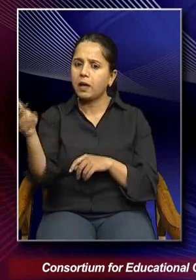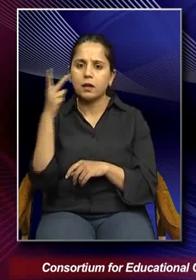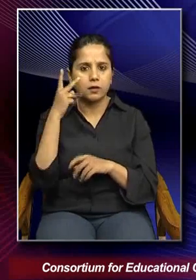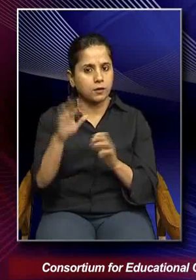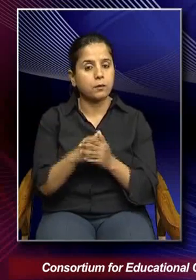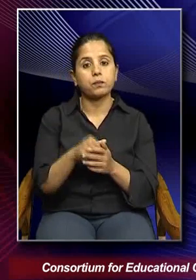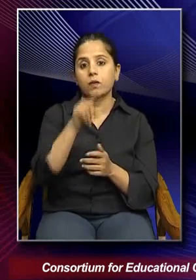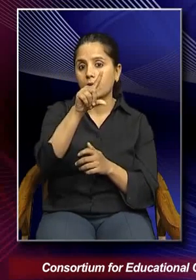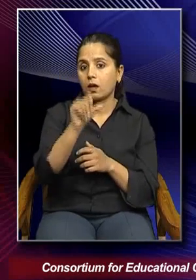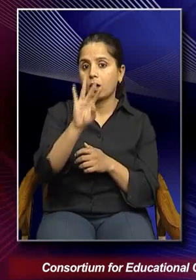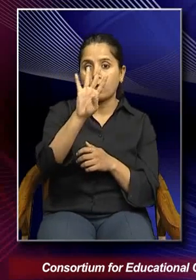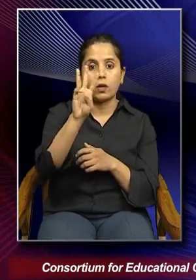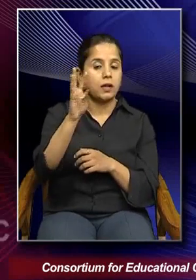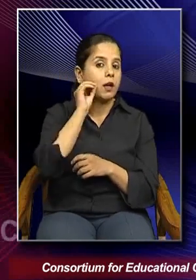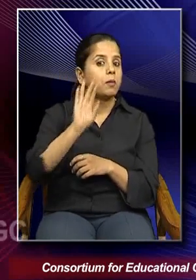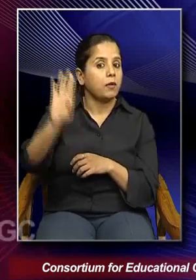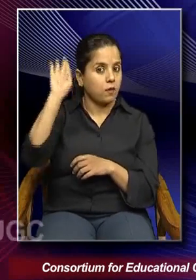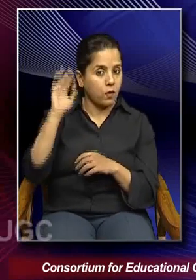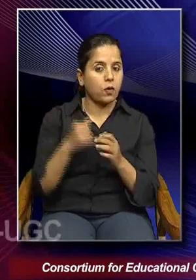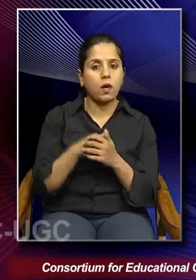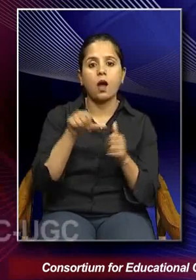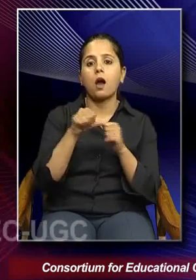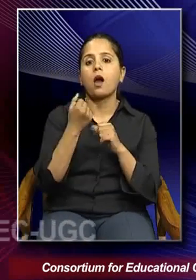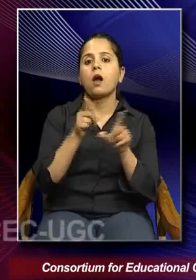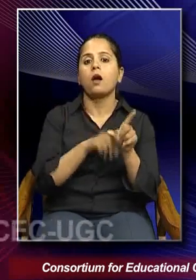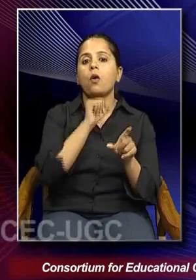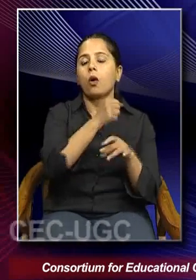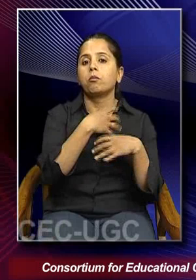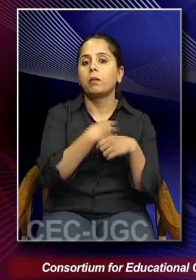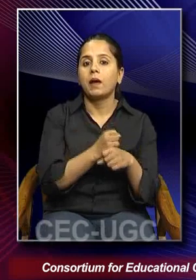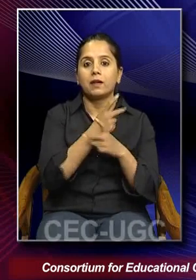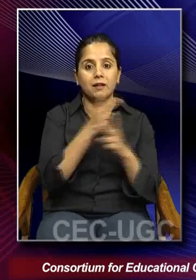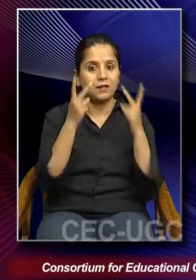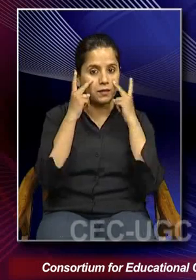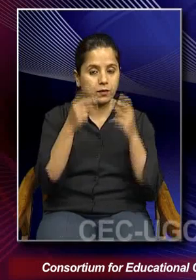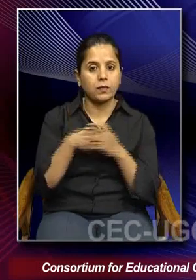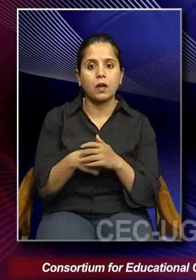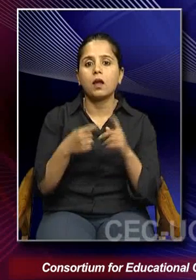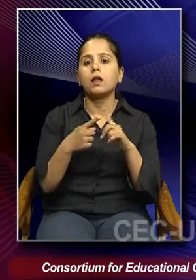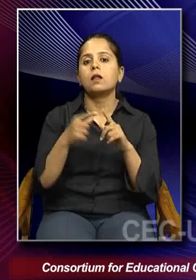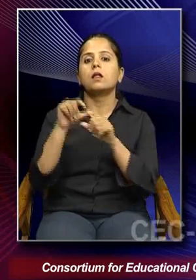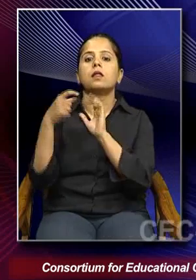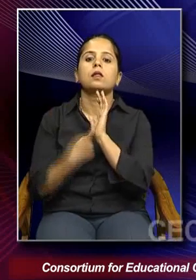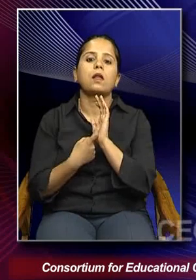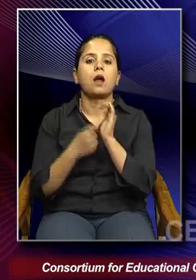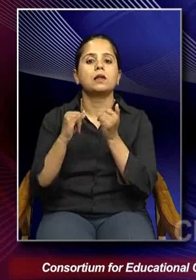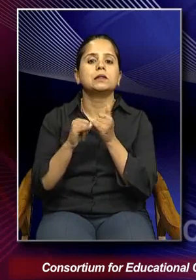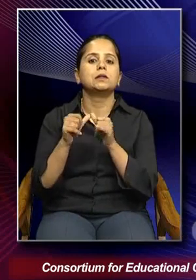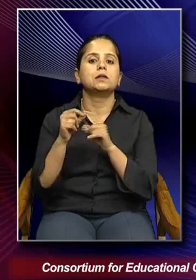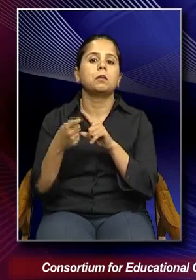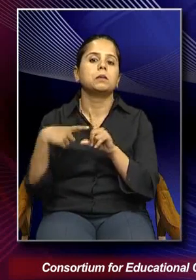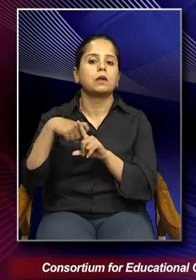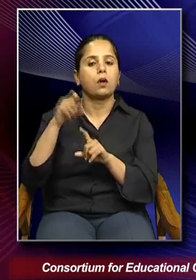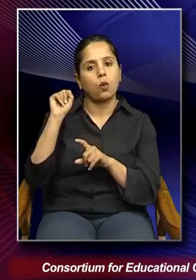1943 ई में अज्ञेय के संपादन में तार सप्तक का प्रकाशन हुआ